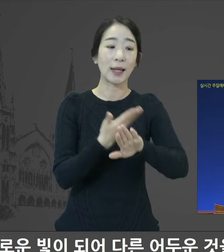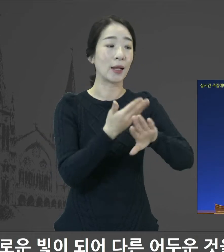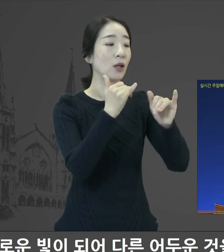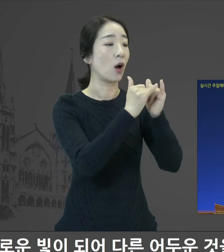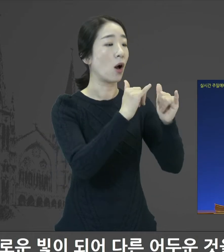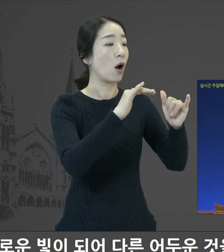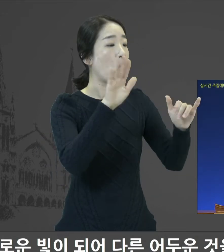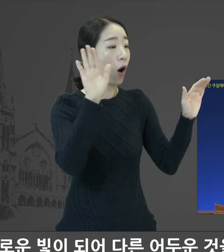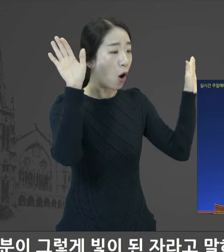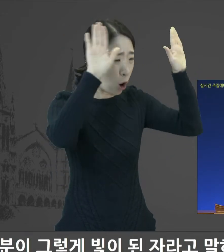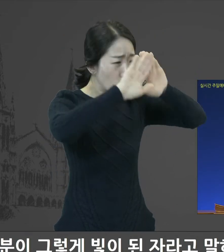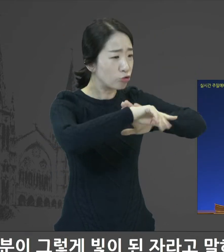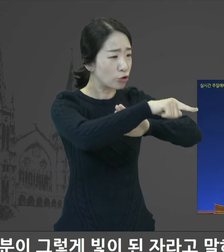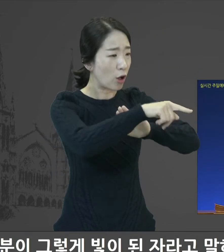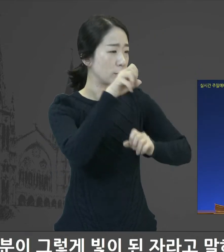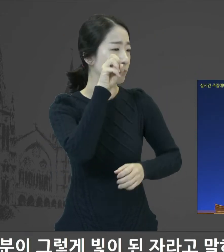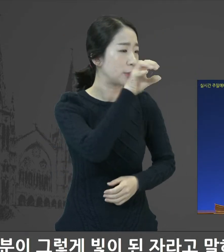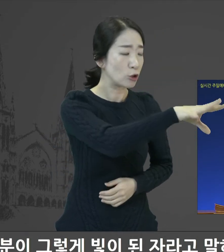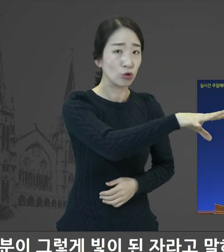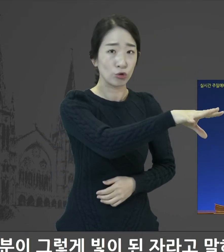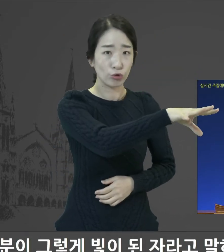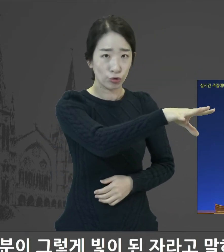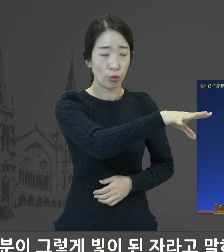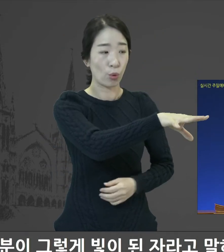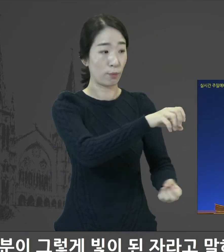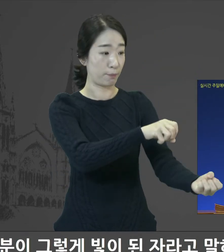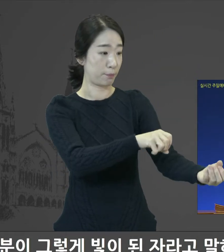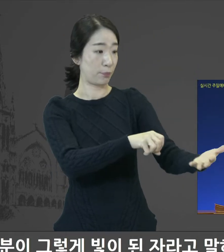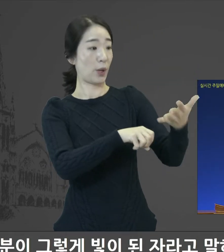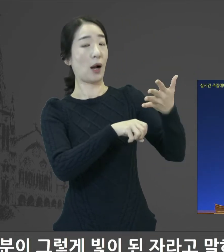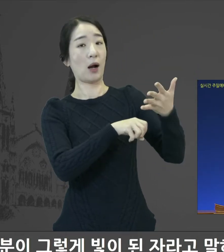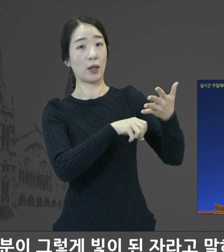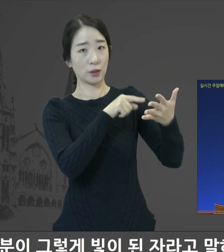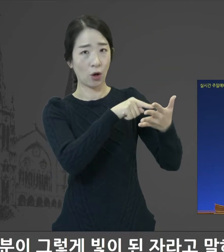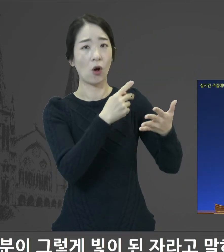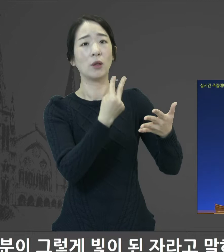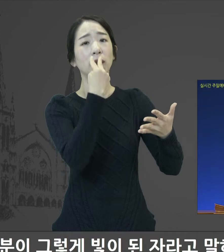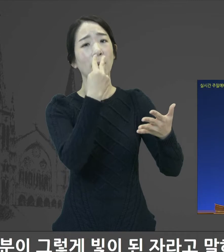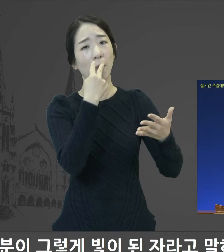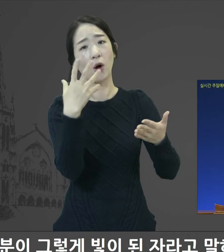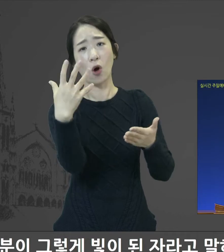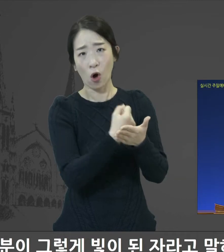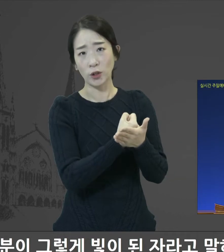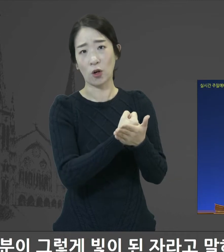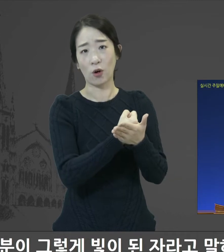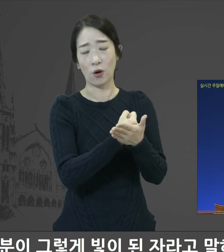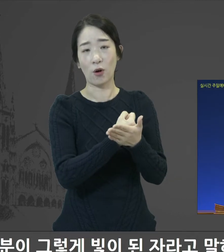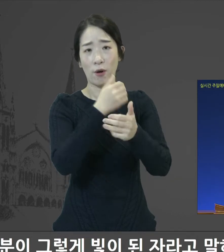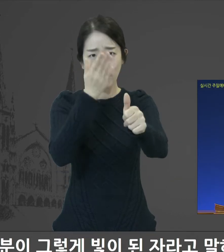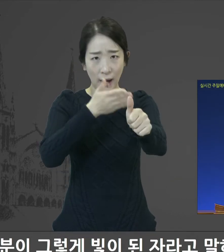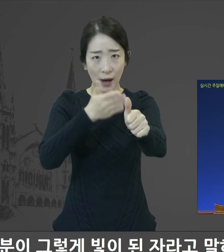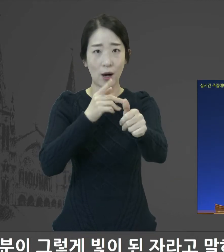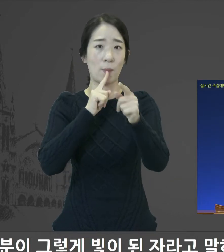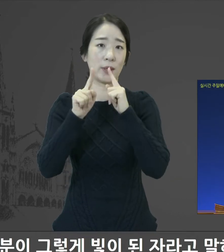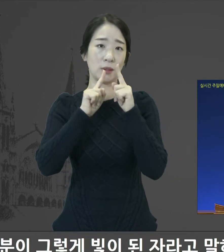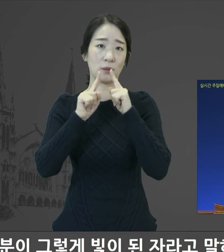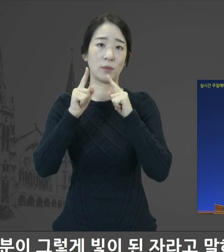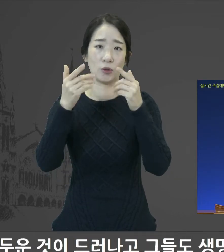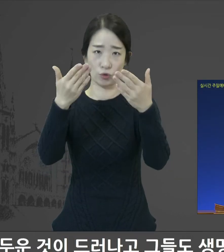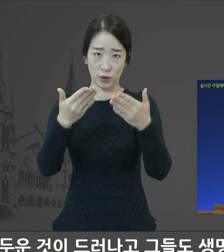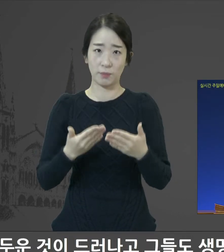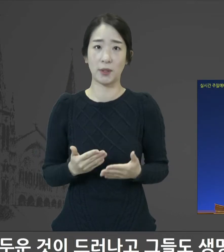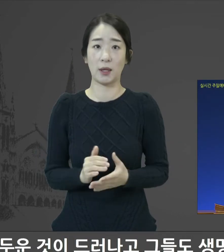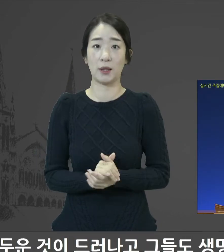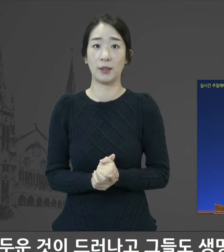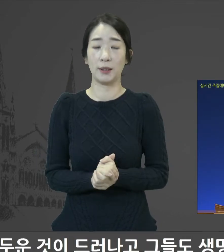것이 드러나고 그 어두운 것이 드러나서 그들도 생명을 얻어야 된다, 여기까지 가야 된다라고 선포하고